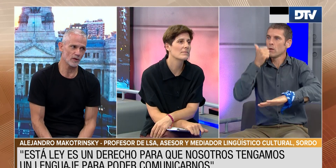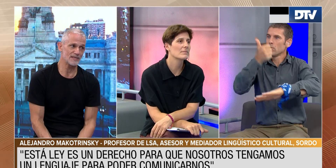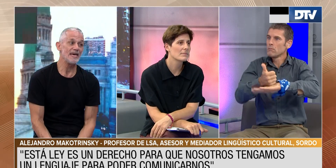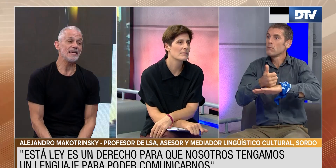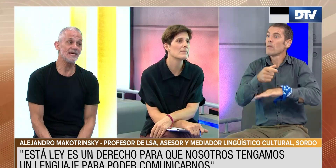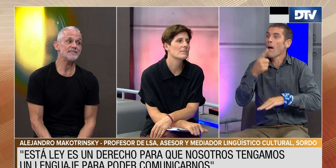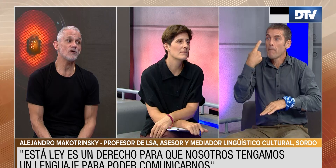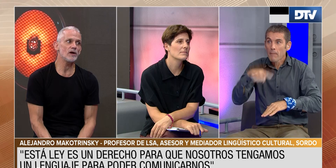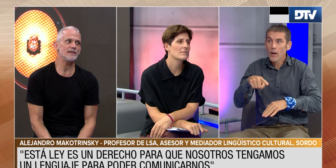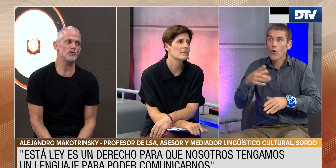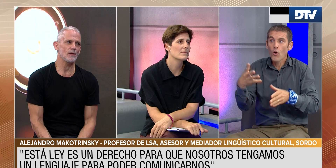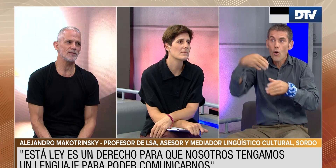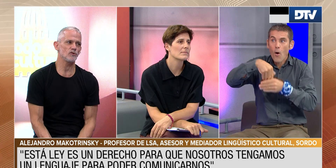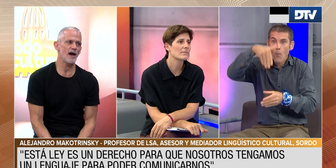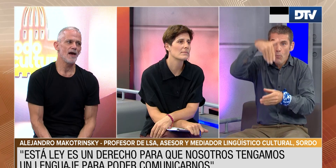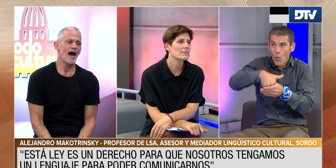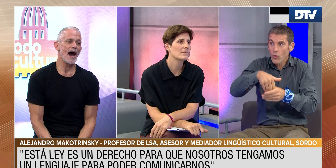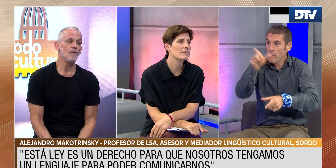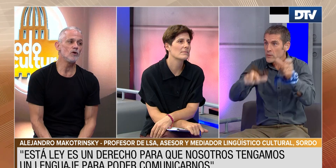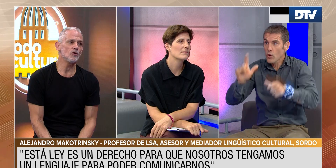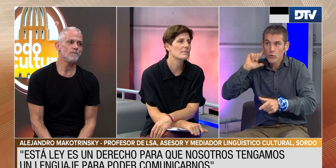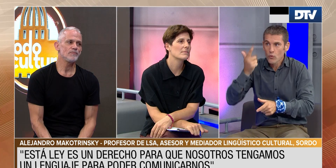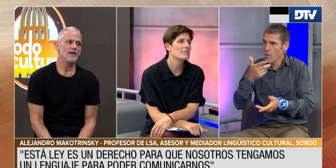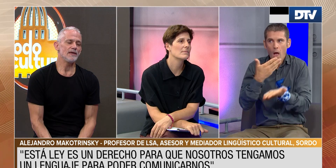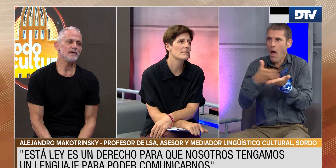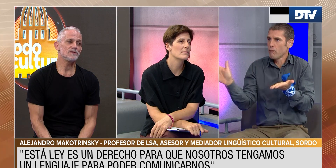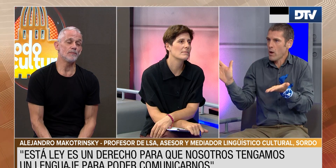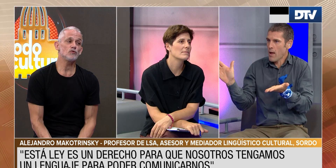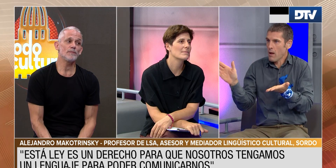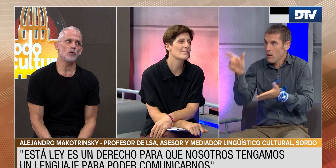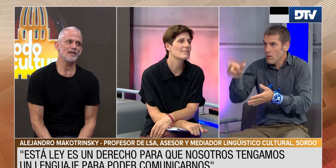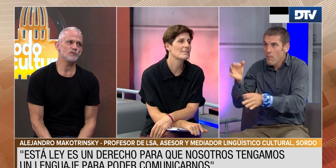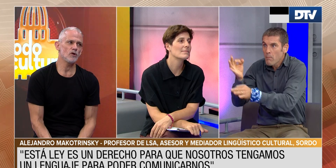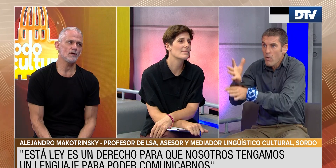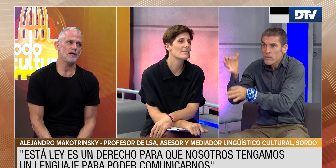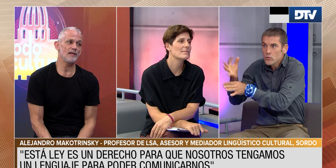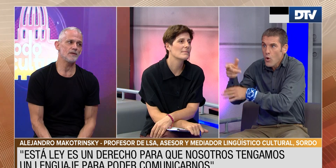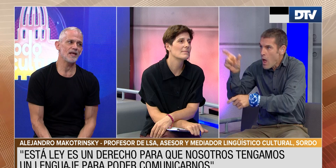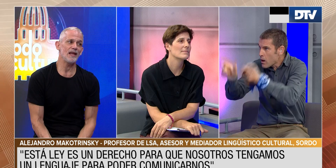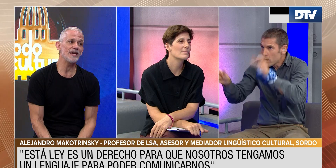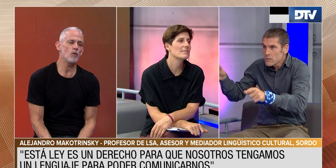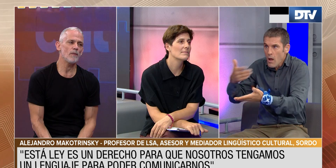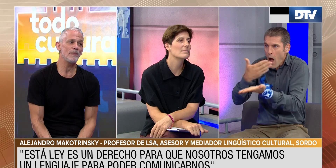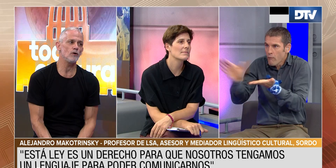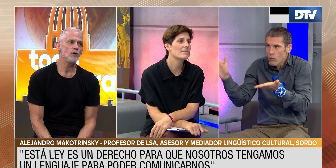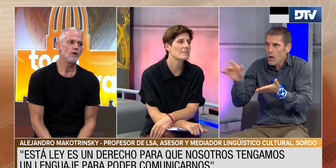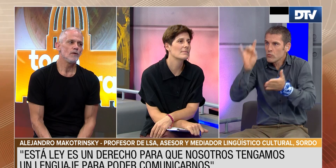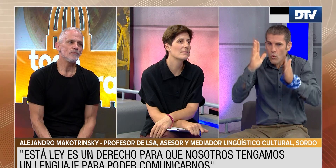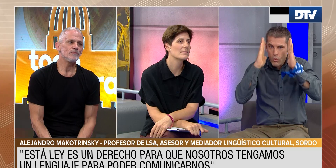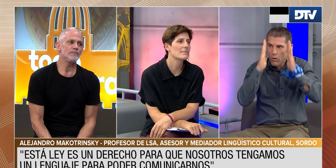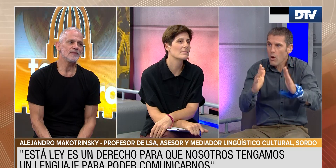personas sordas. Y en ese congreso esta persona habló y se puso en votación el tema de las lenguas,